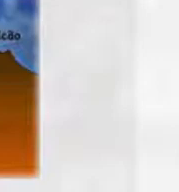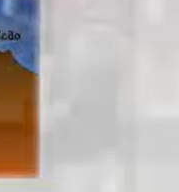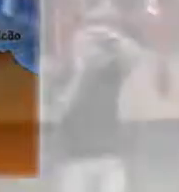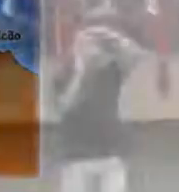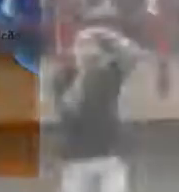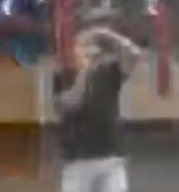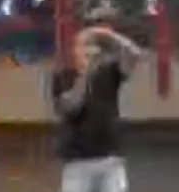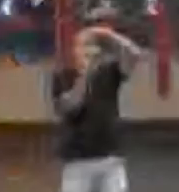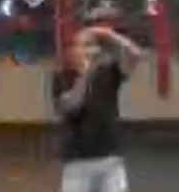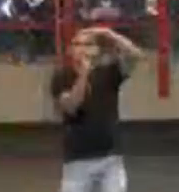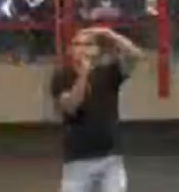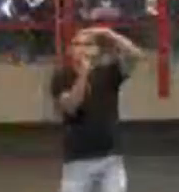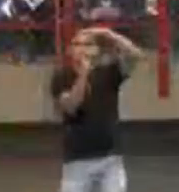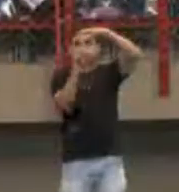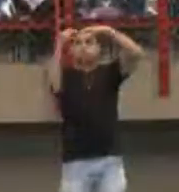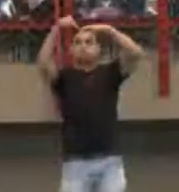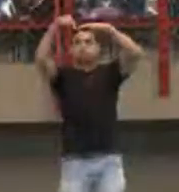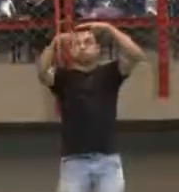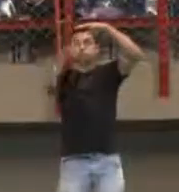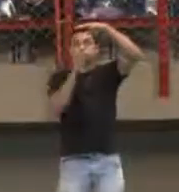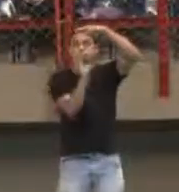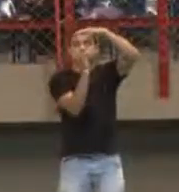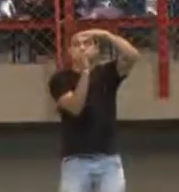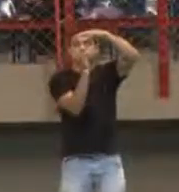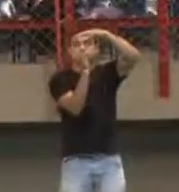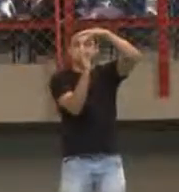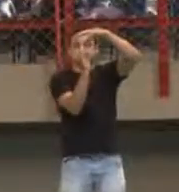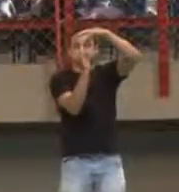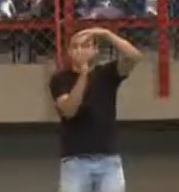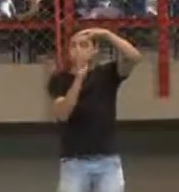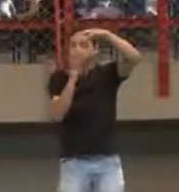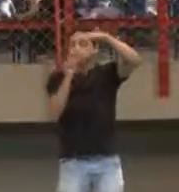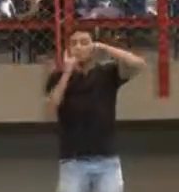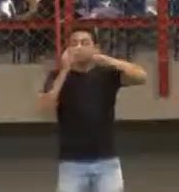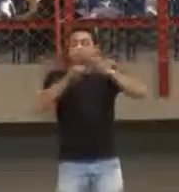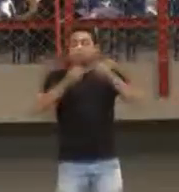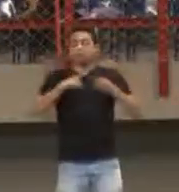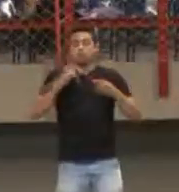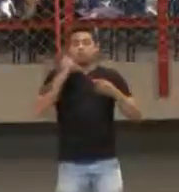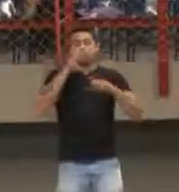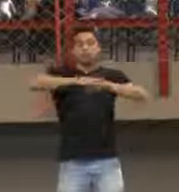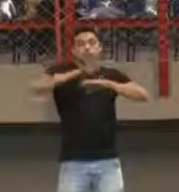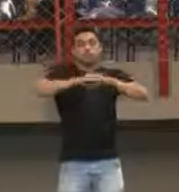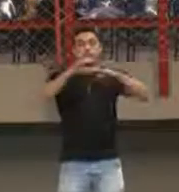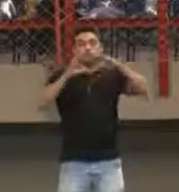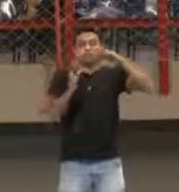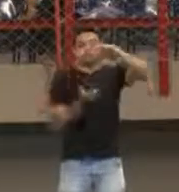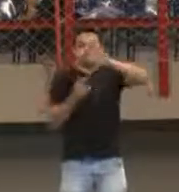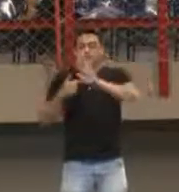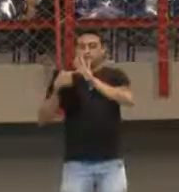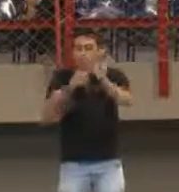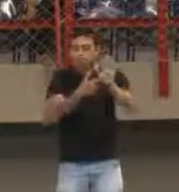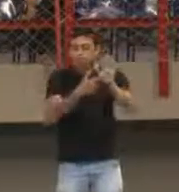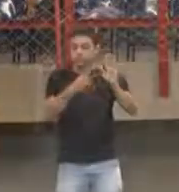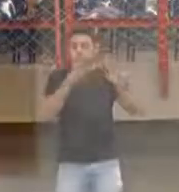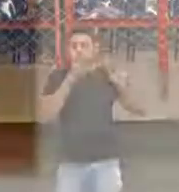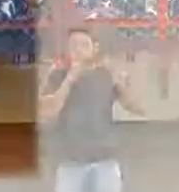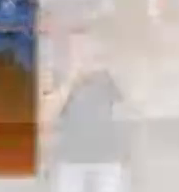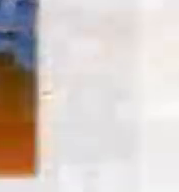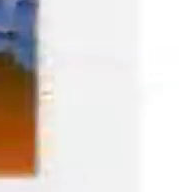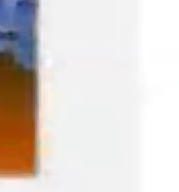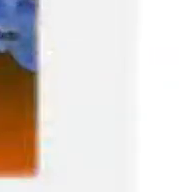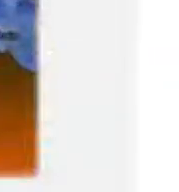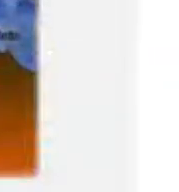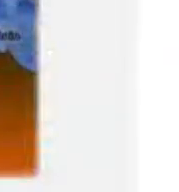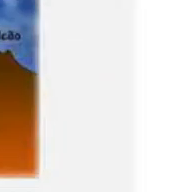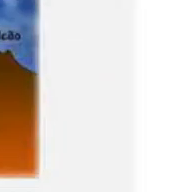Terra, que vem debaixo da Terra. Eles fazem uma perfuração, deixa eu mostrar aqui, ó. Eles perfuram a